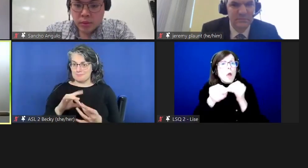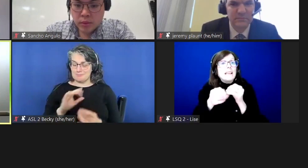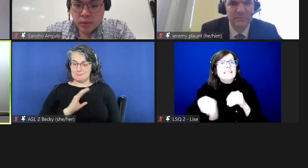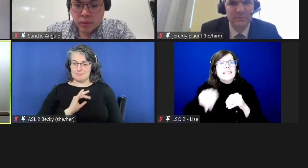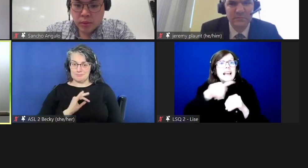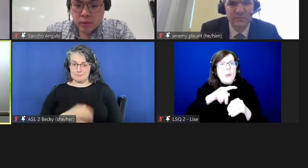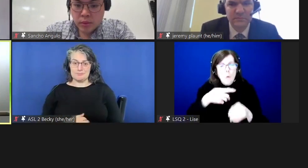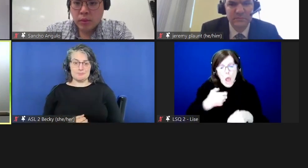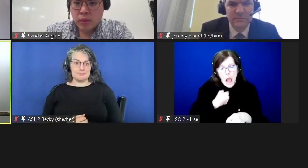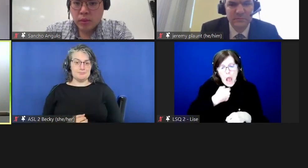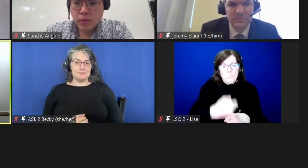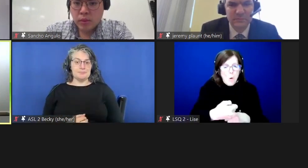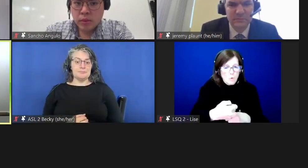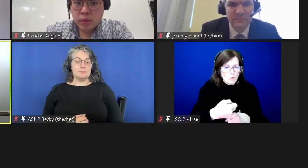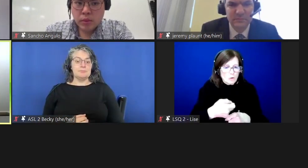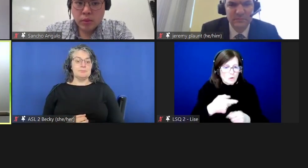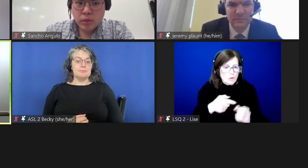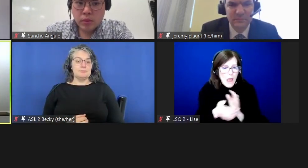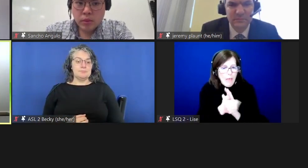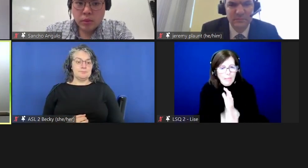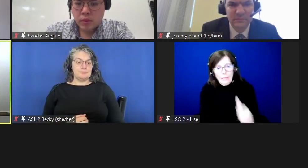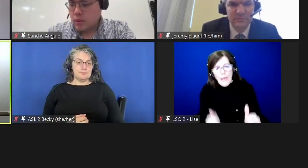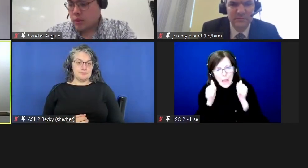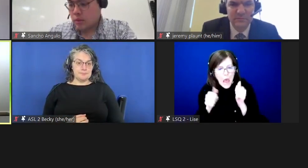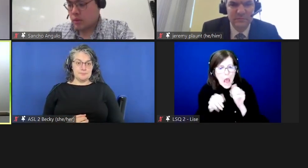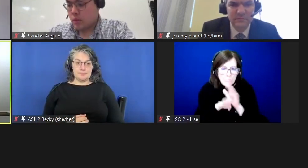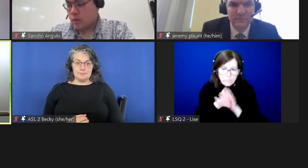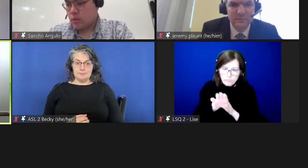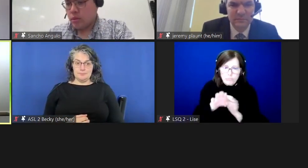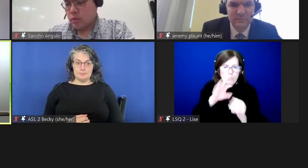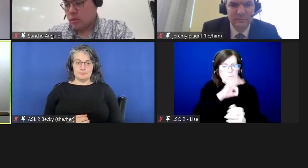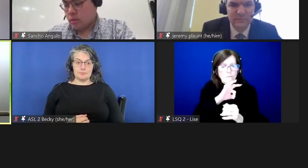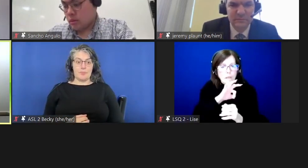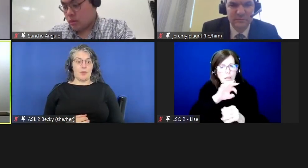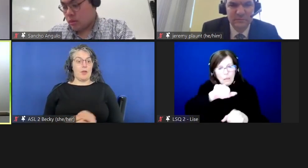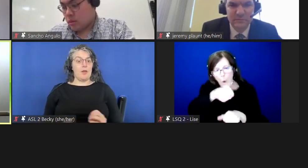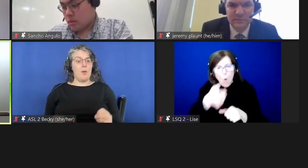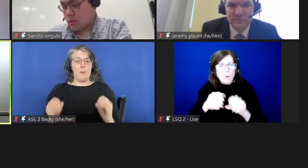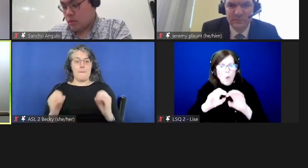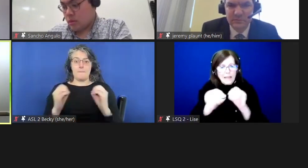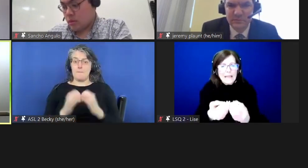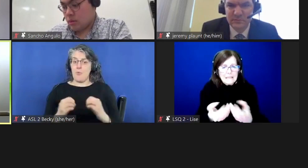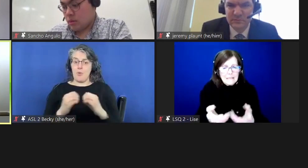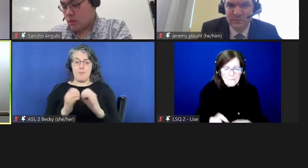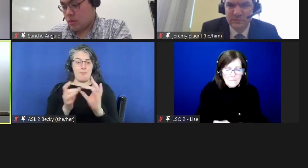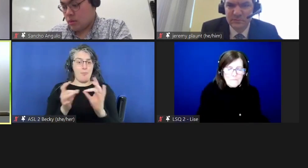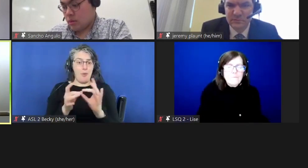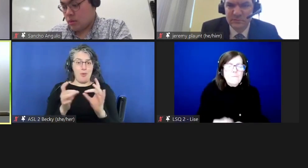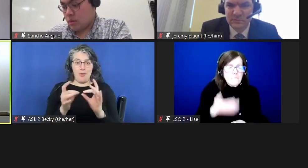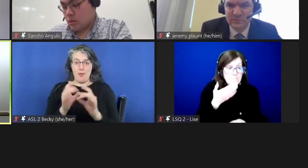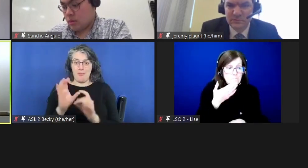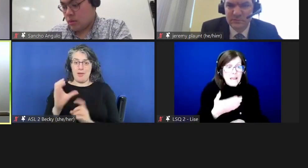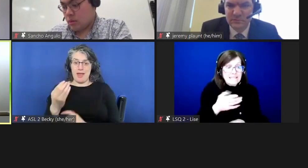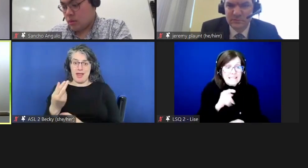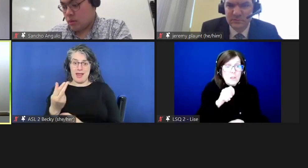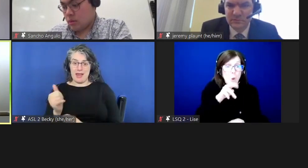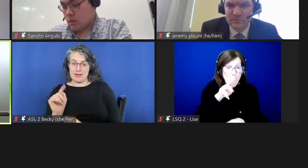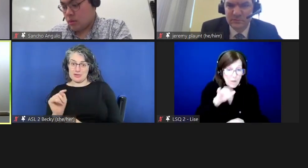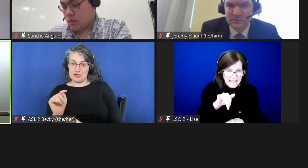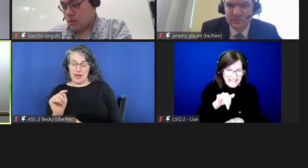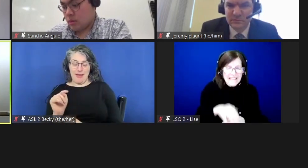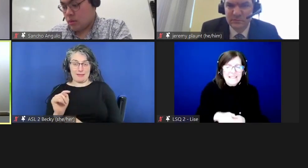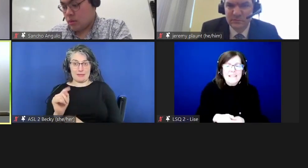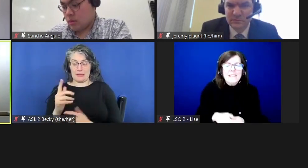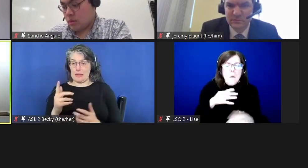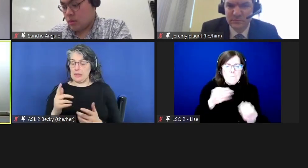Merci, merci Tony, formidable. Et y a-t-il des questions? Nous avons toutes sortes de commentaires dans la